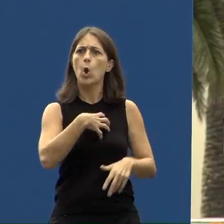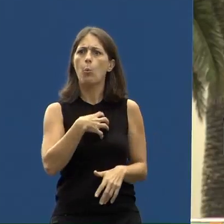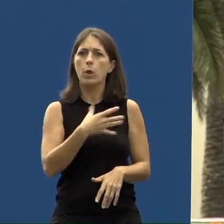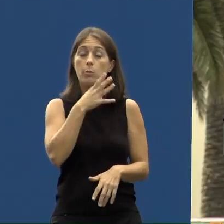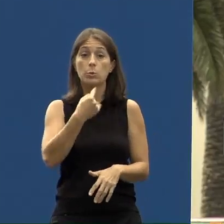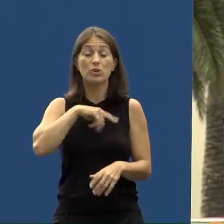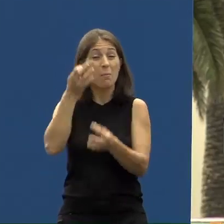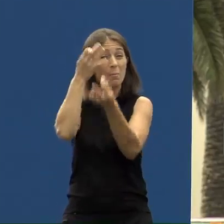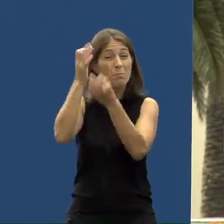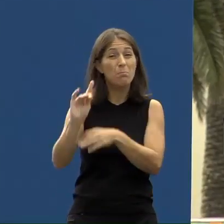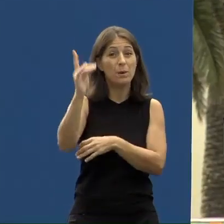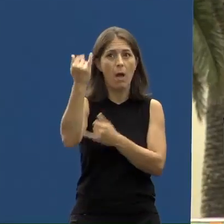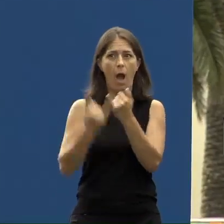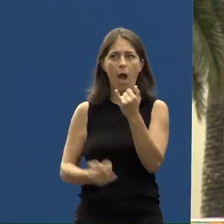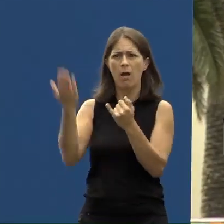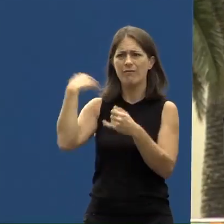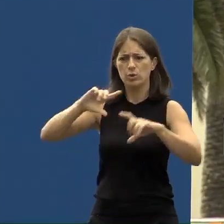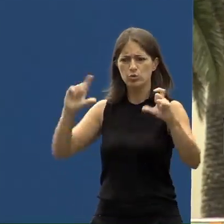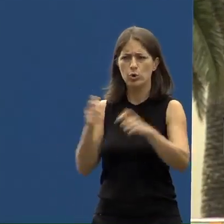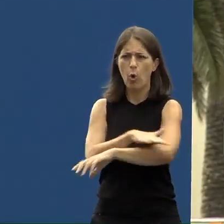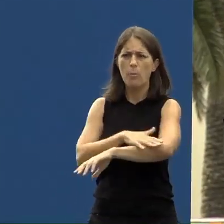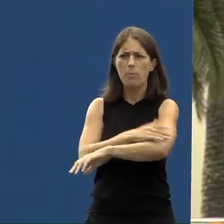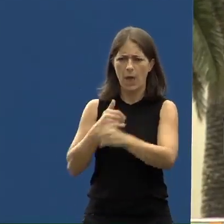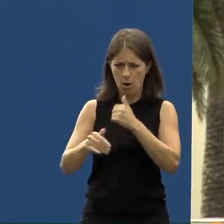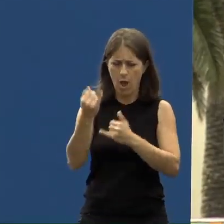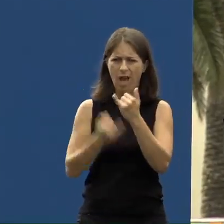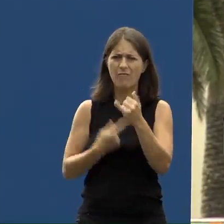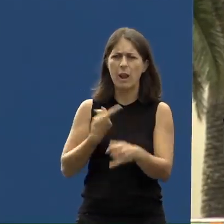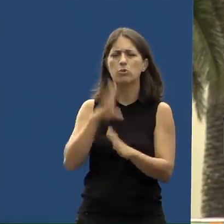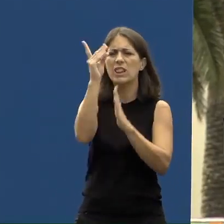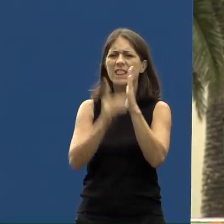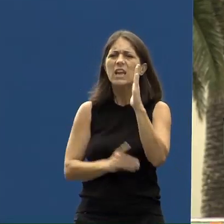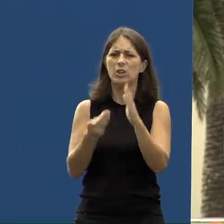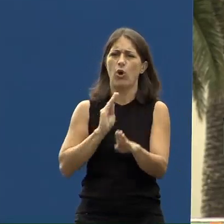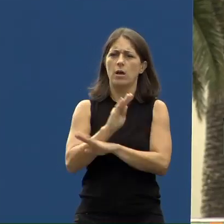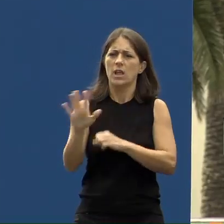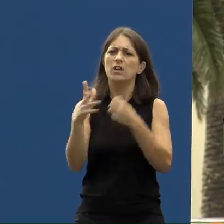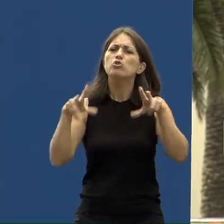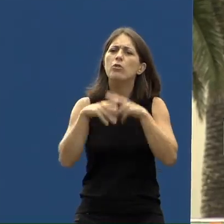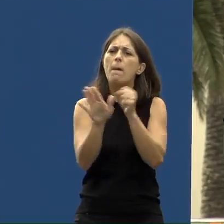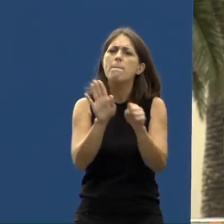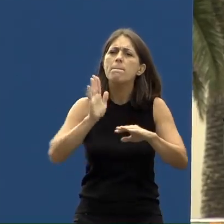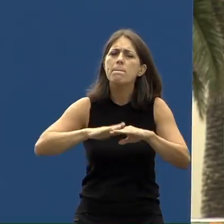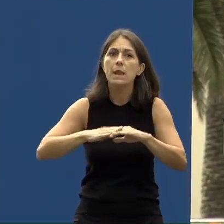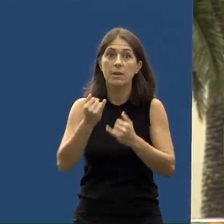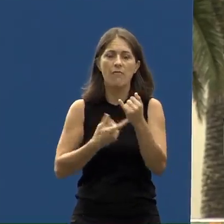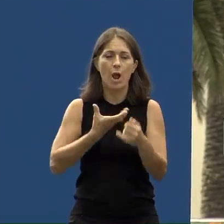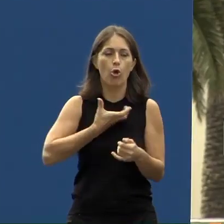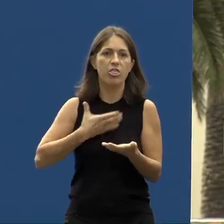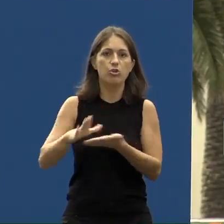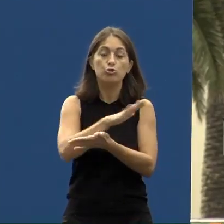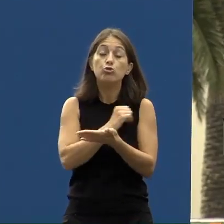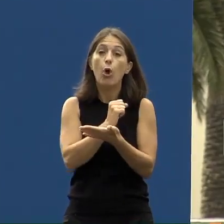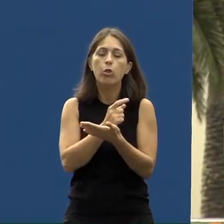nosa primeira medida comprometida na primeira xunta de goberno será aprobar un decreto de garantías sociais mínimas para garantir en todos os concellos do